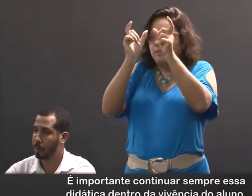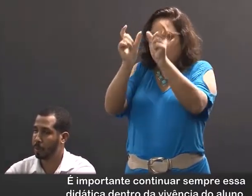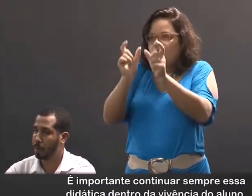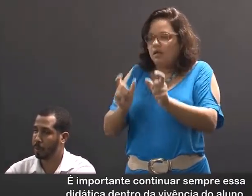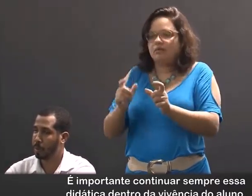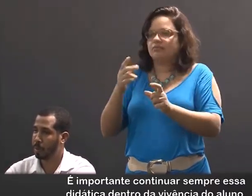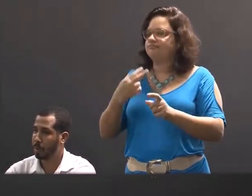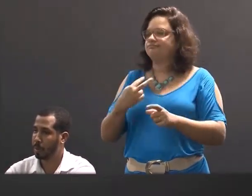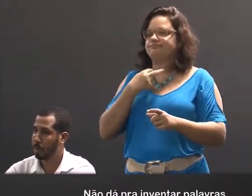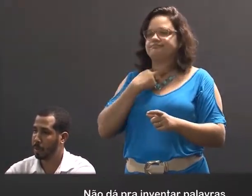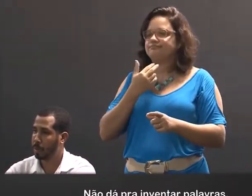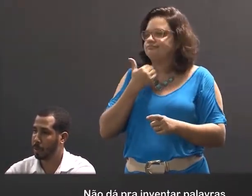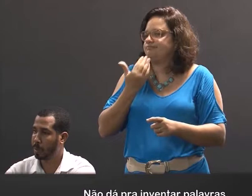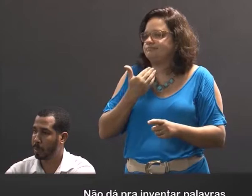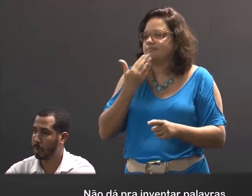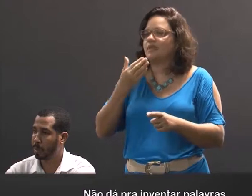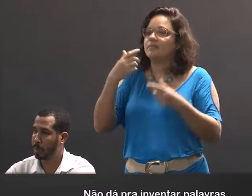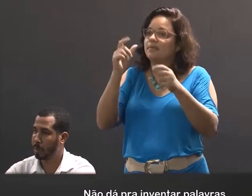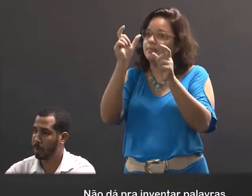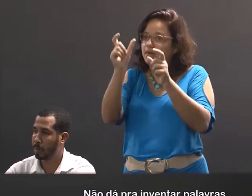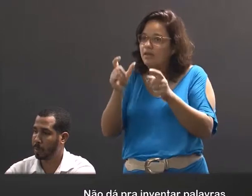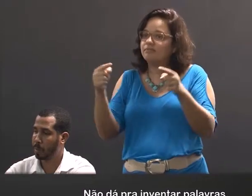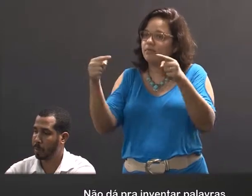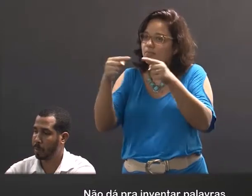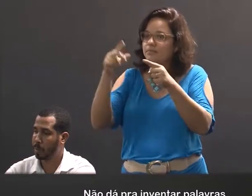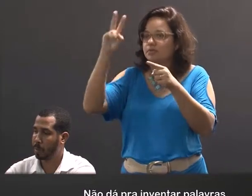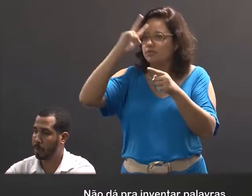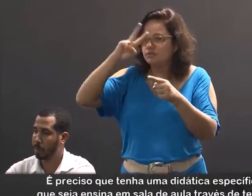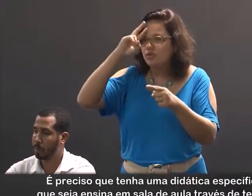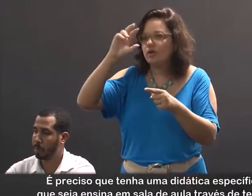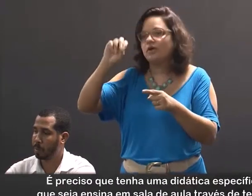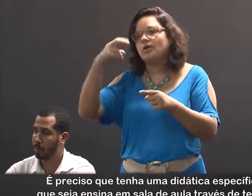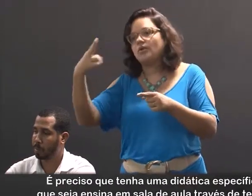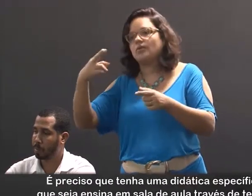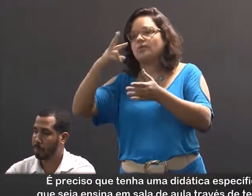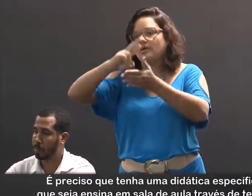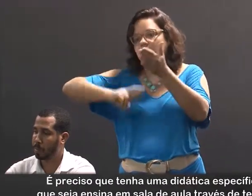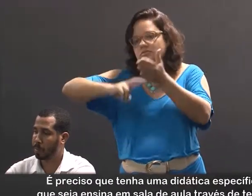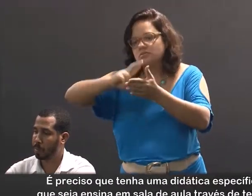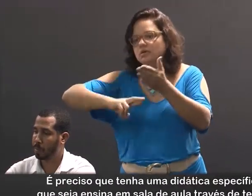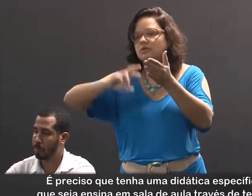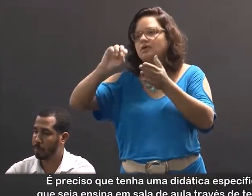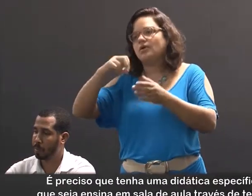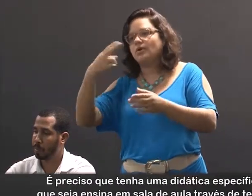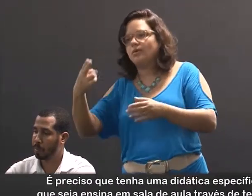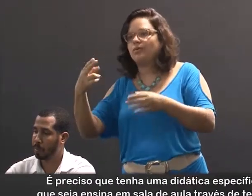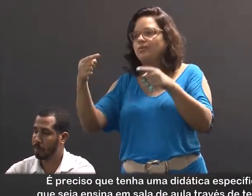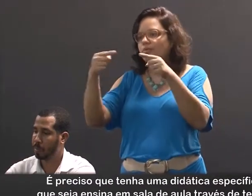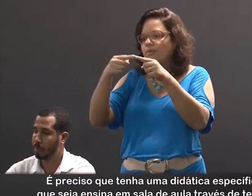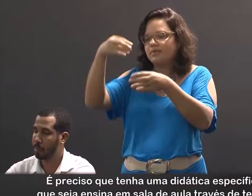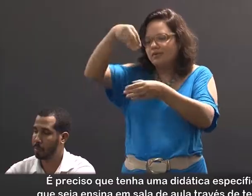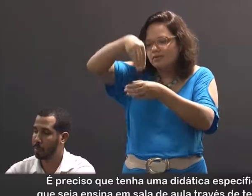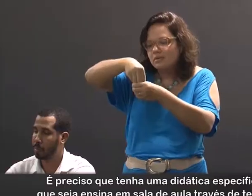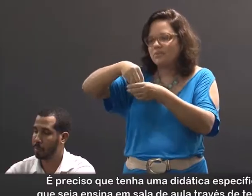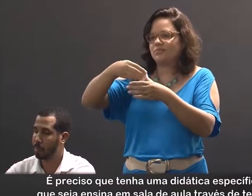aluno. Por exemplo, não dá para inventar palavras, é preciso que tenha uma